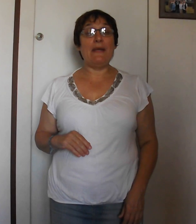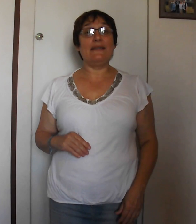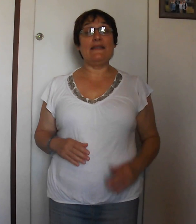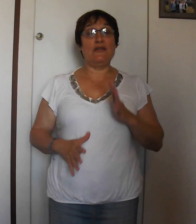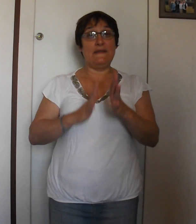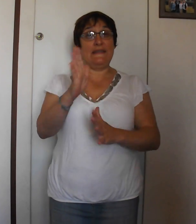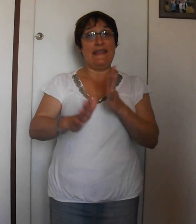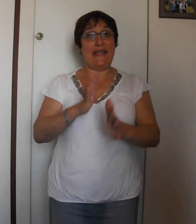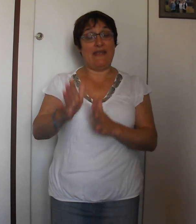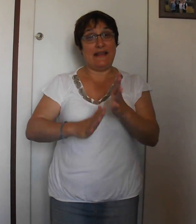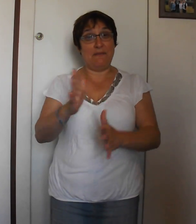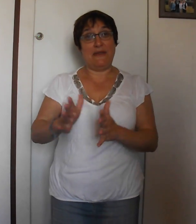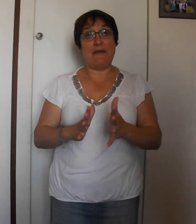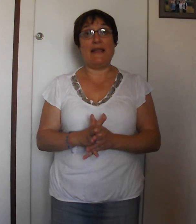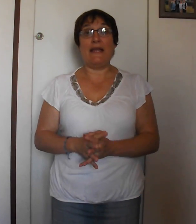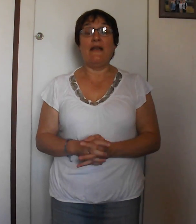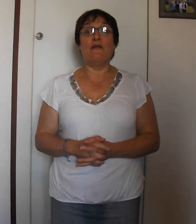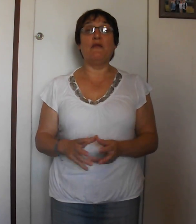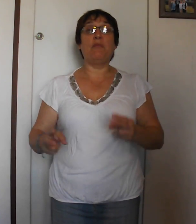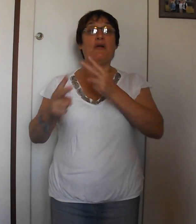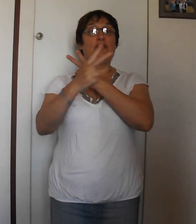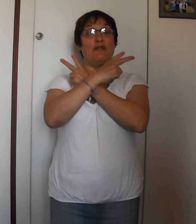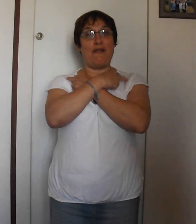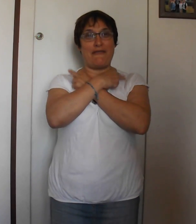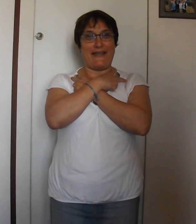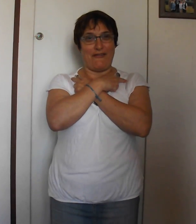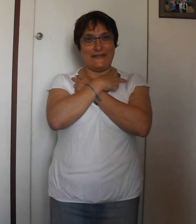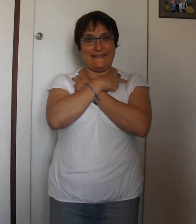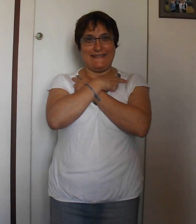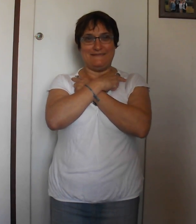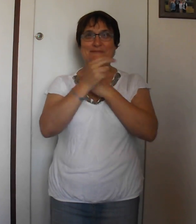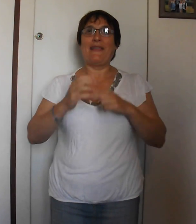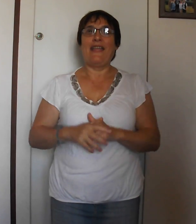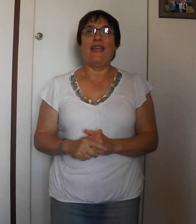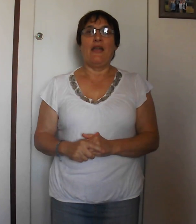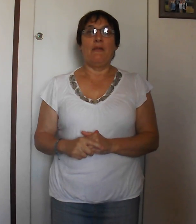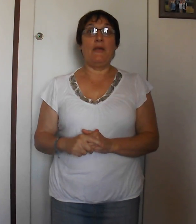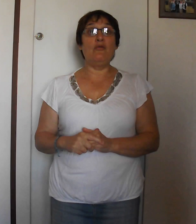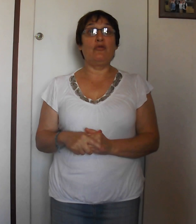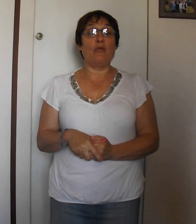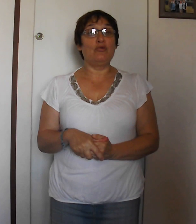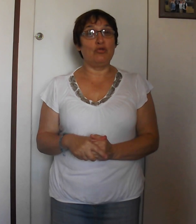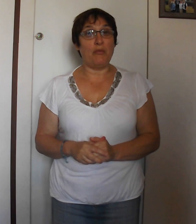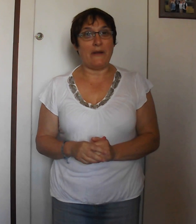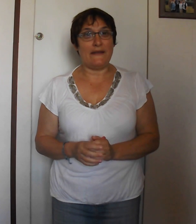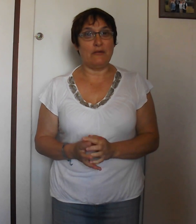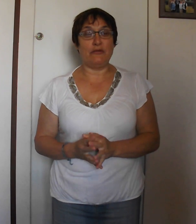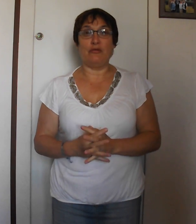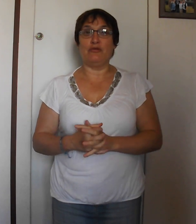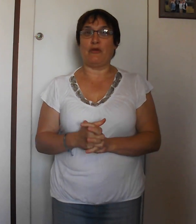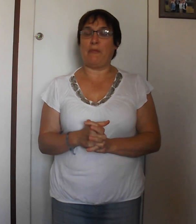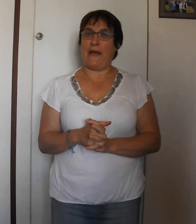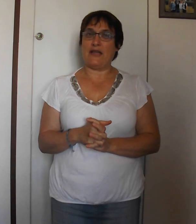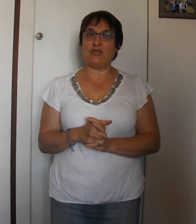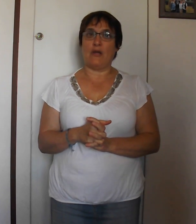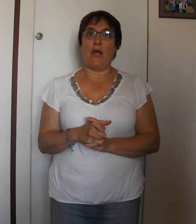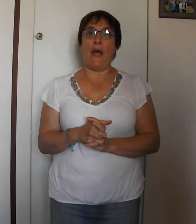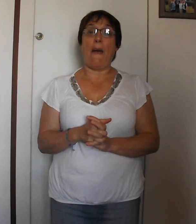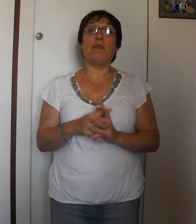animatrices de signes avec les petits malins vont prendre leurs vacances, mais nous serons toujours présentes sur notre page, un